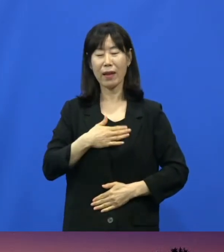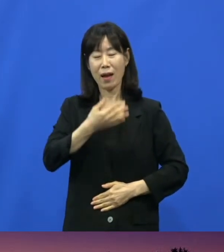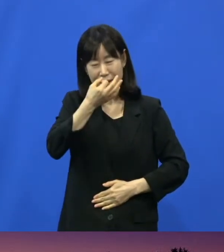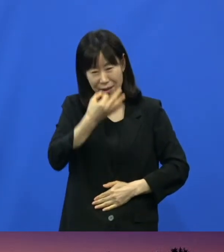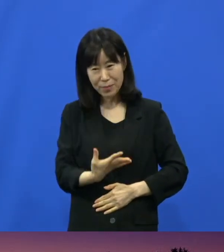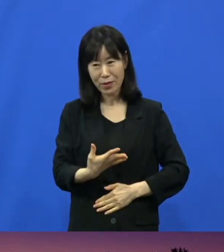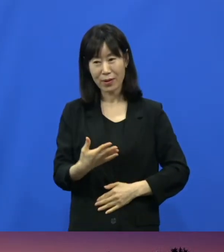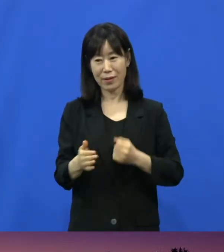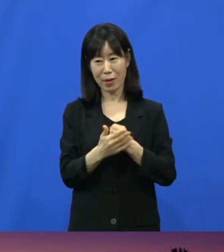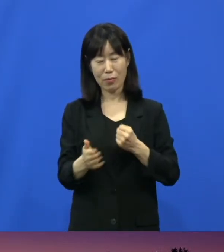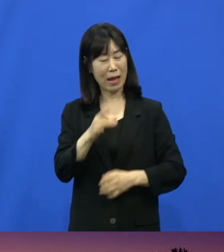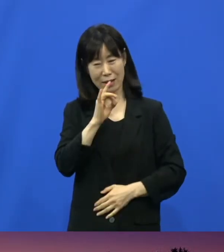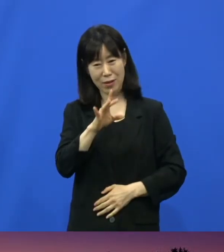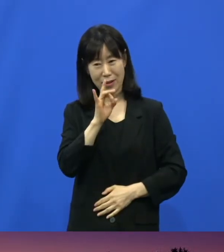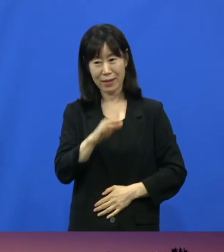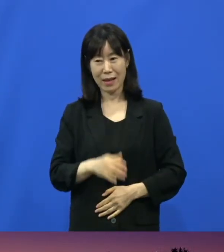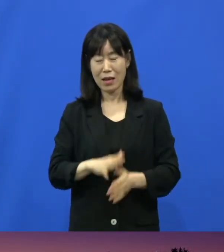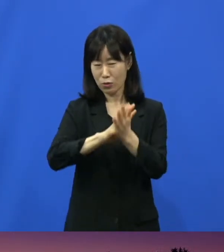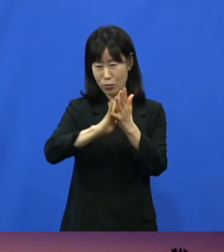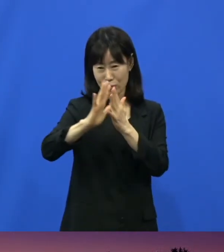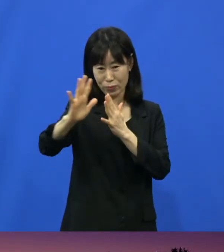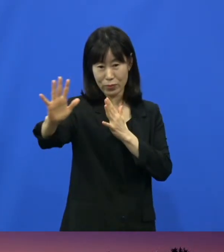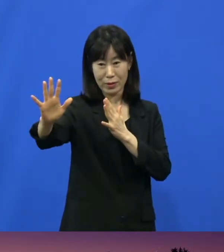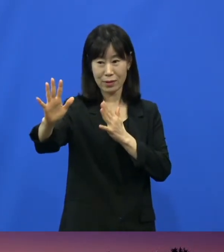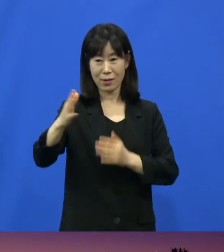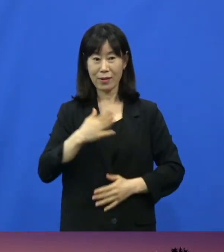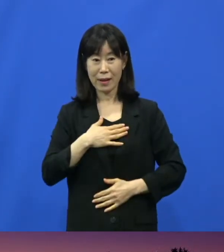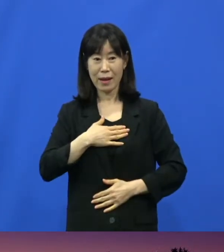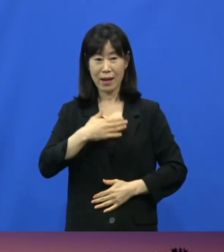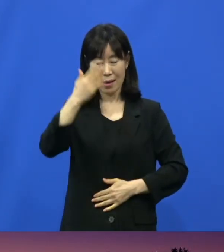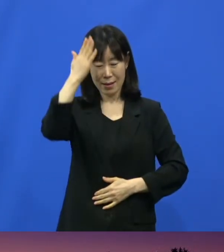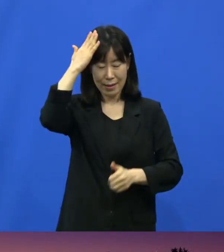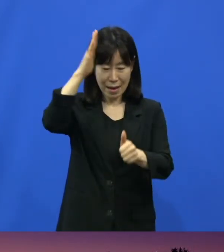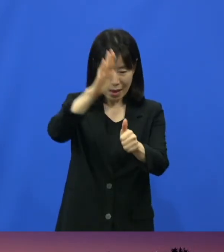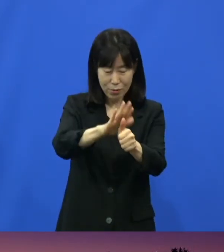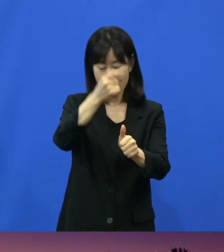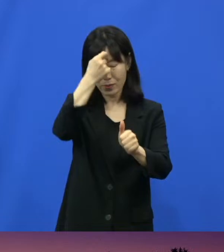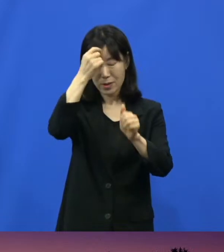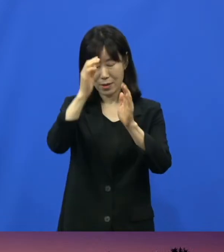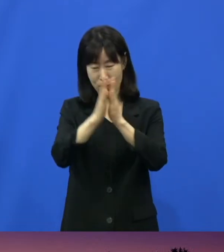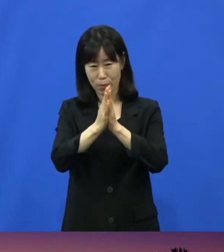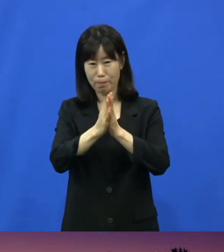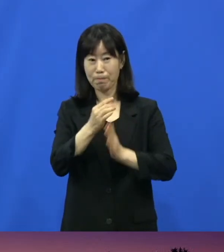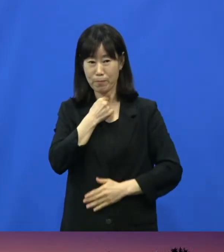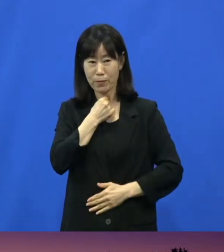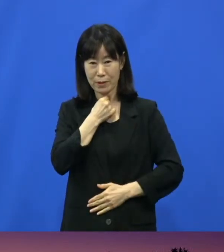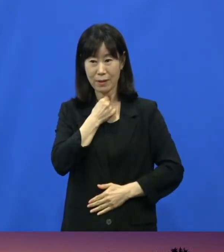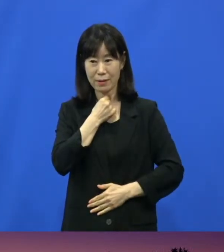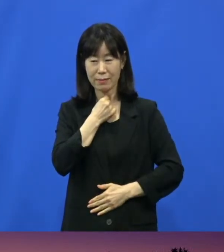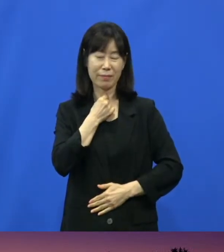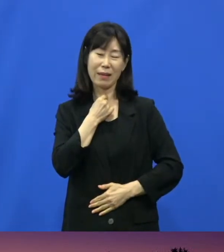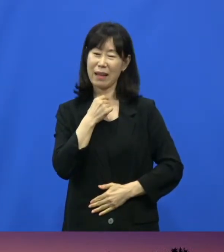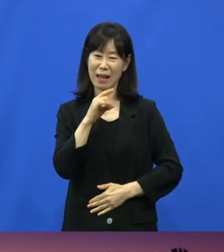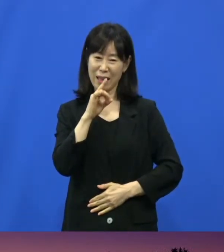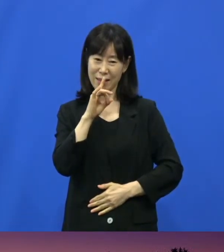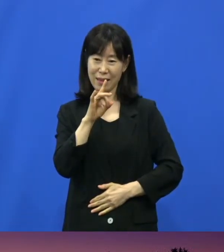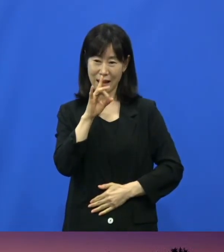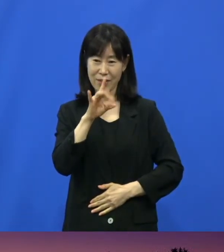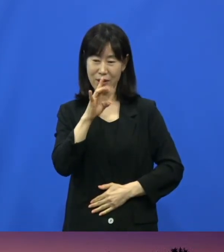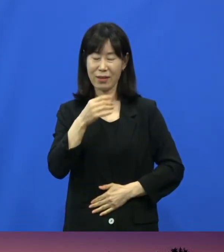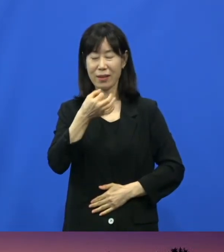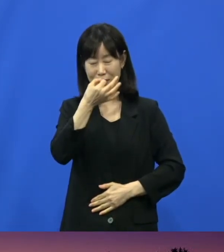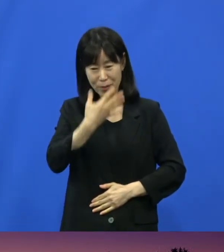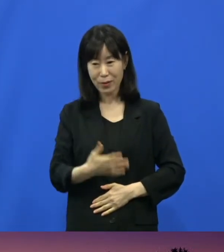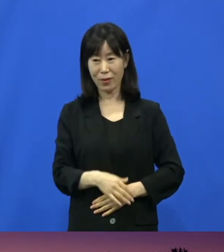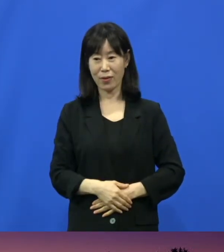여기 막 줄 쫙 서가지고 안수 철야마다 하면은 주일을 내가 지킬 수가 없어. 주일날 설교를 몇 번씩 해야 되고 또